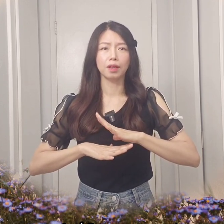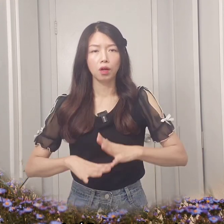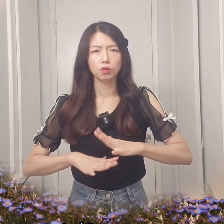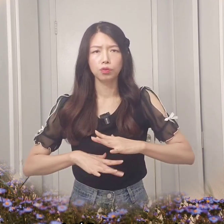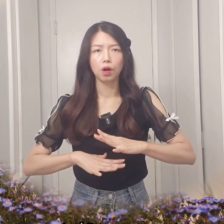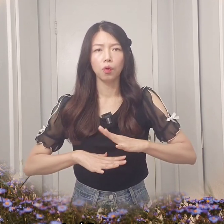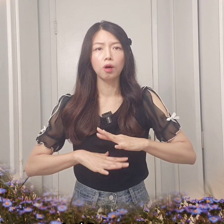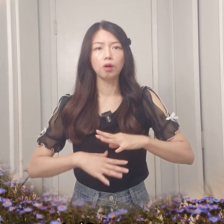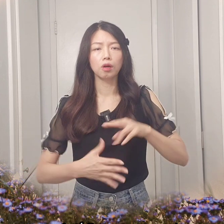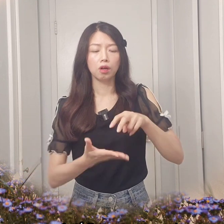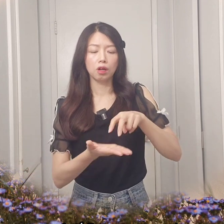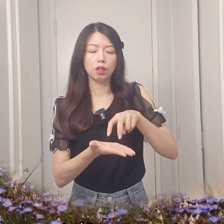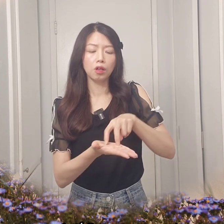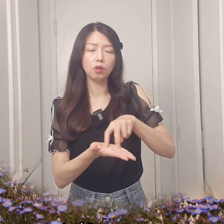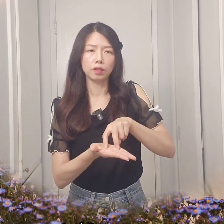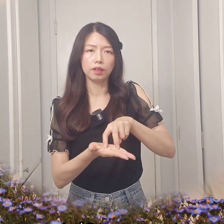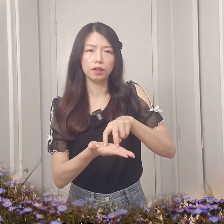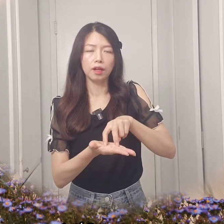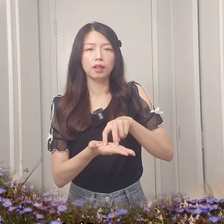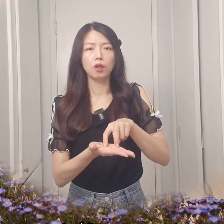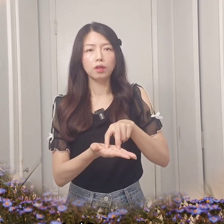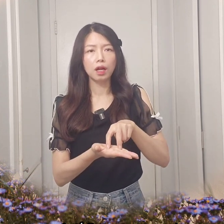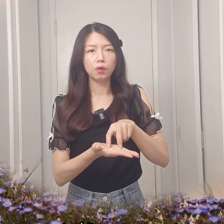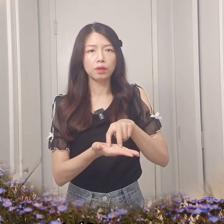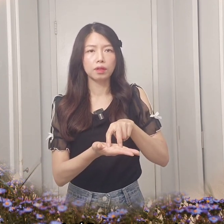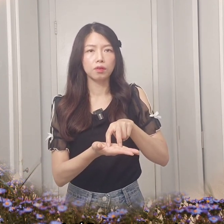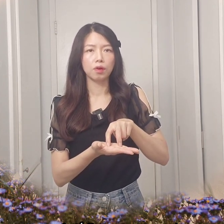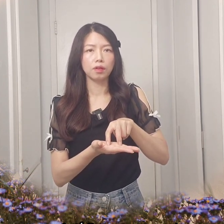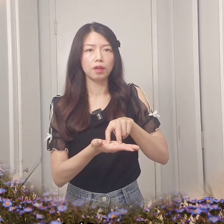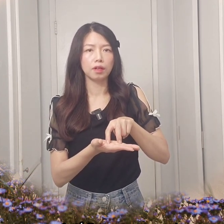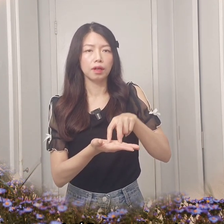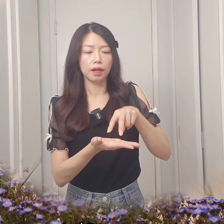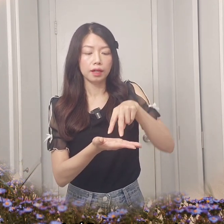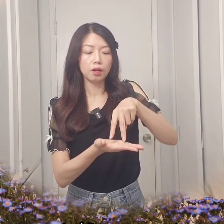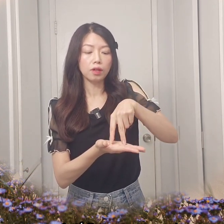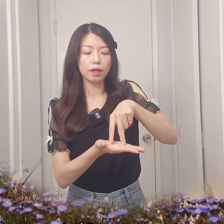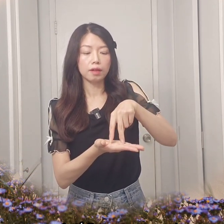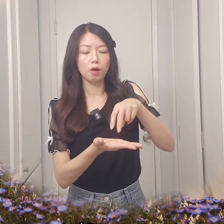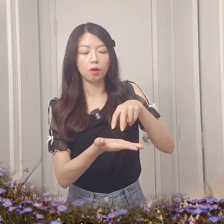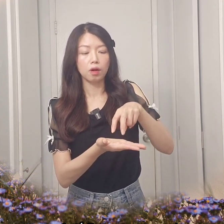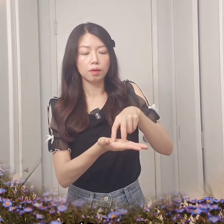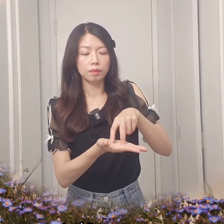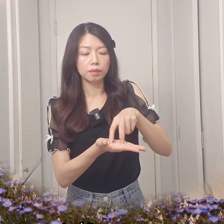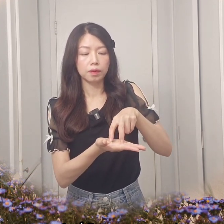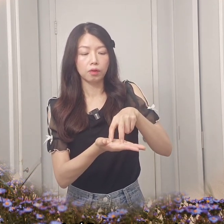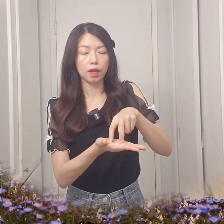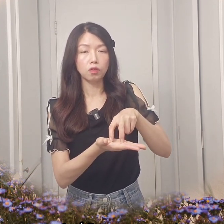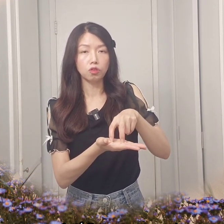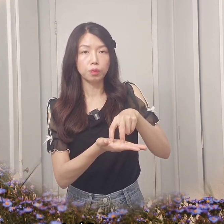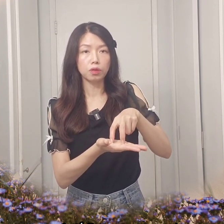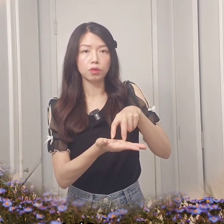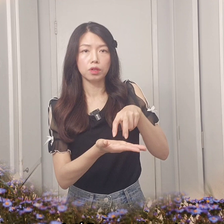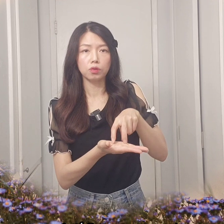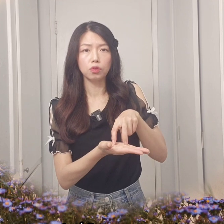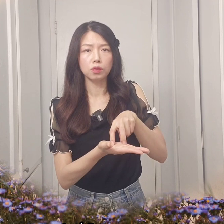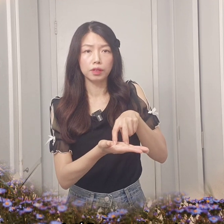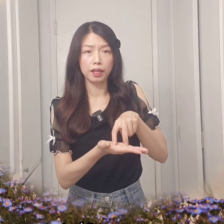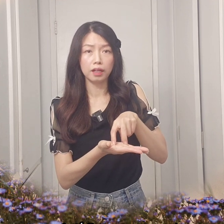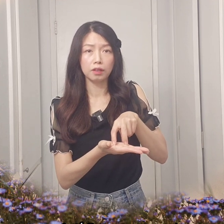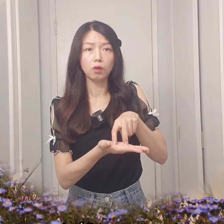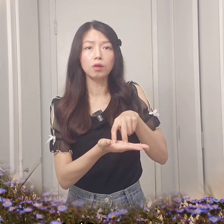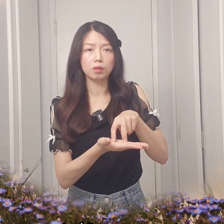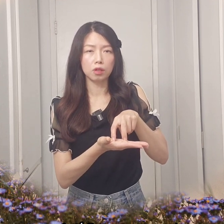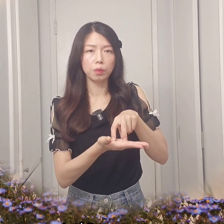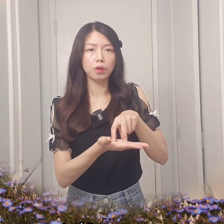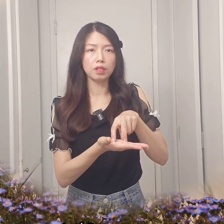지으시면 안 되고 두려워, 떠는. 떨다라고 한 뒤에 수어는 아까 서다에서 이렇게 구부려 주시고